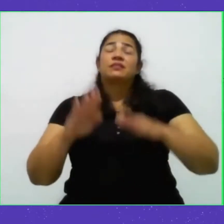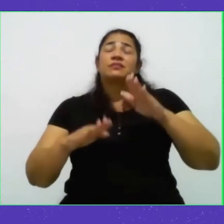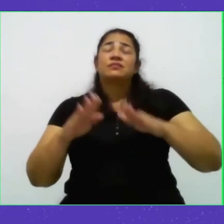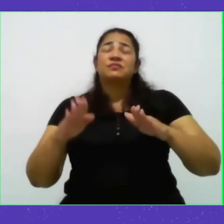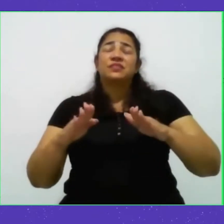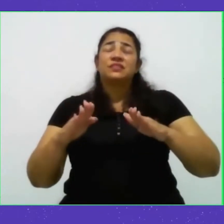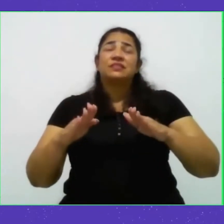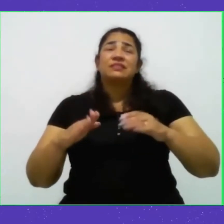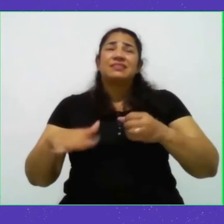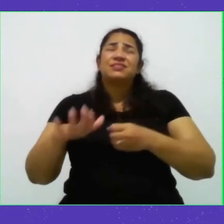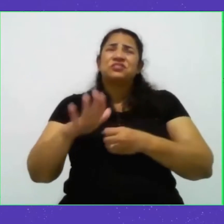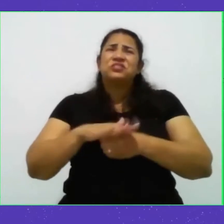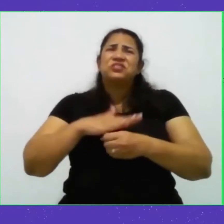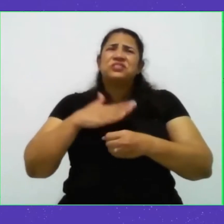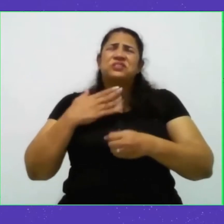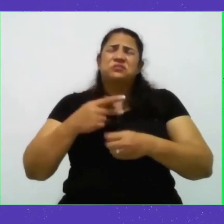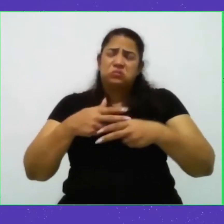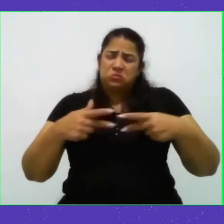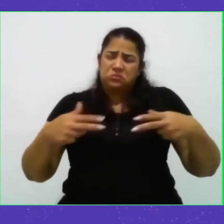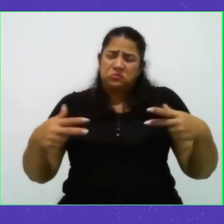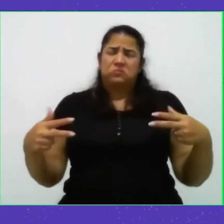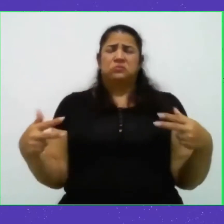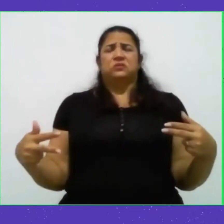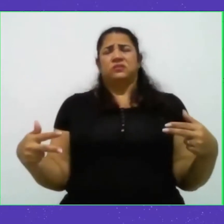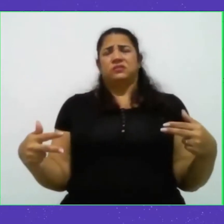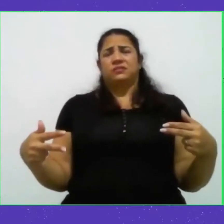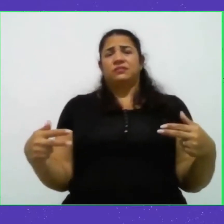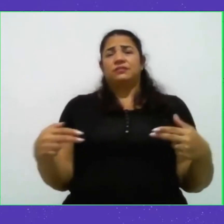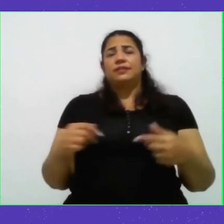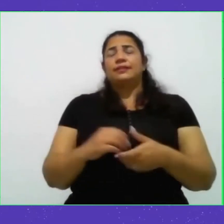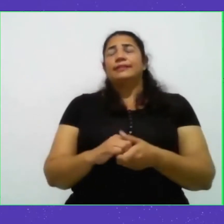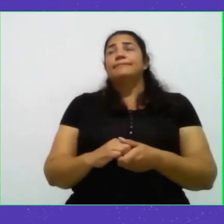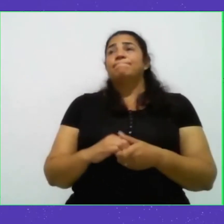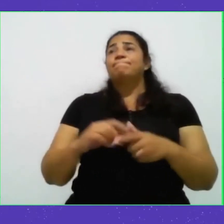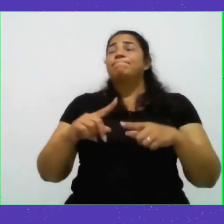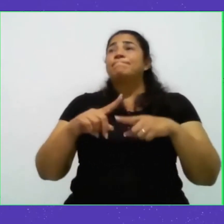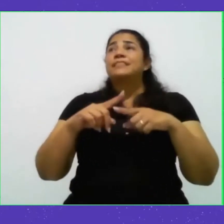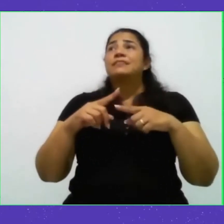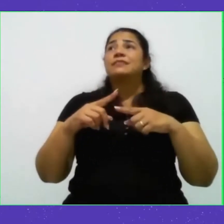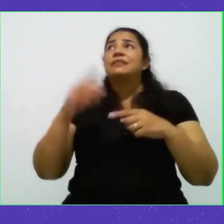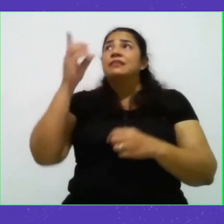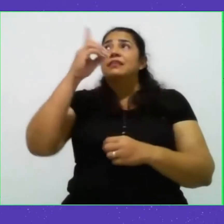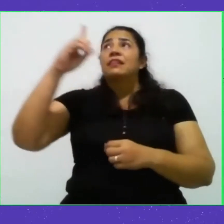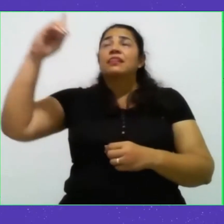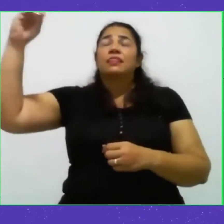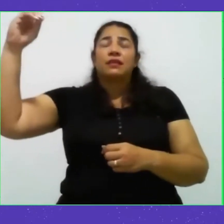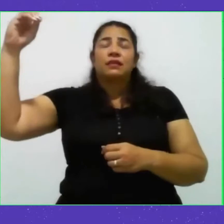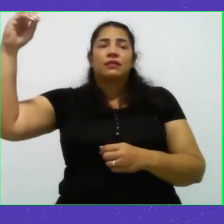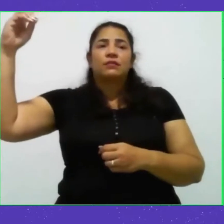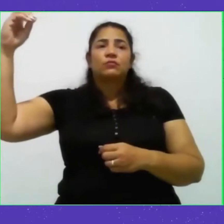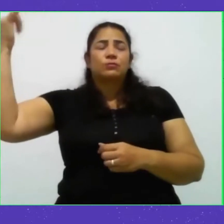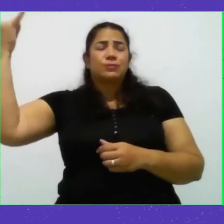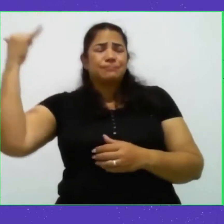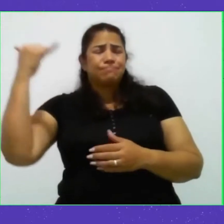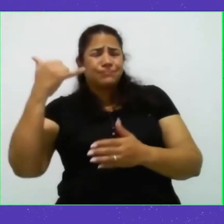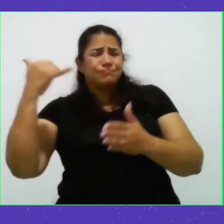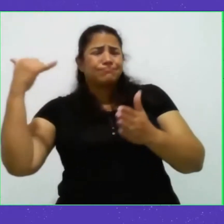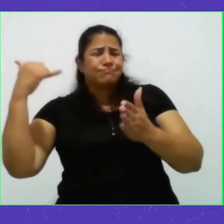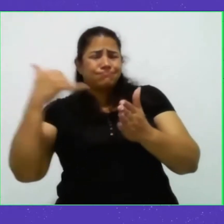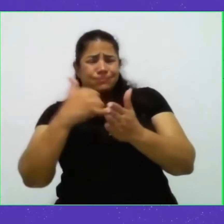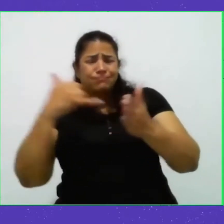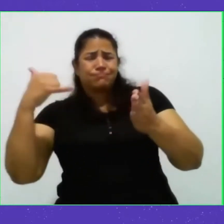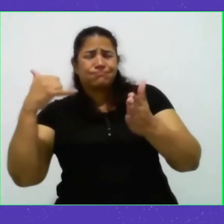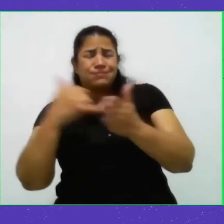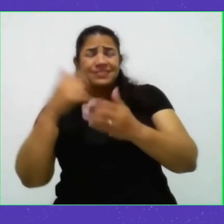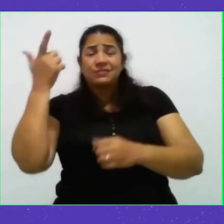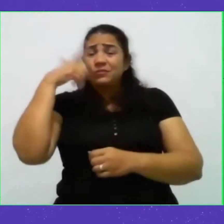coisas, até a tampa. Deus não consegue acessar você e se dispensar mais para você. Então, você precisa o tempo